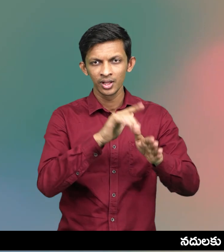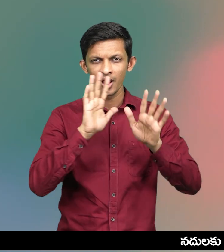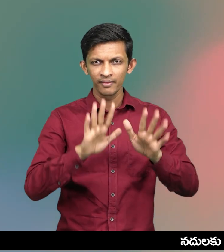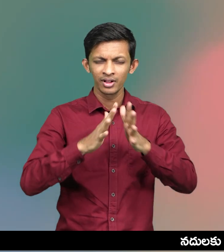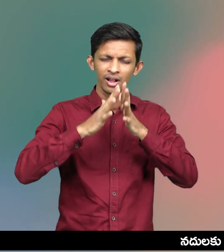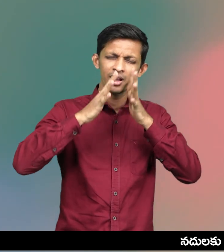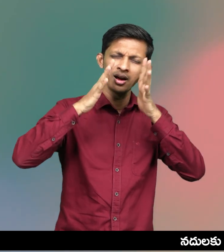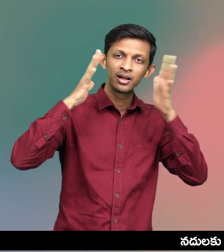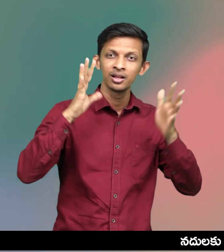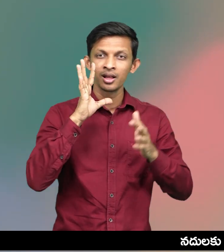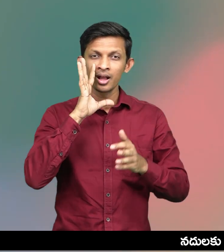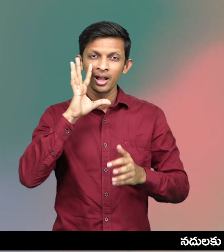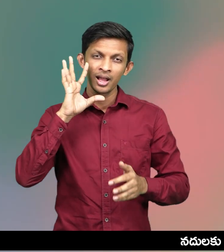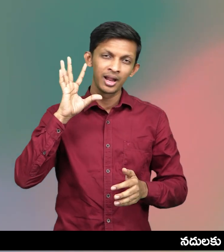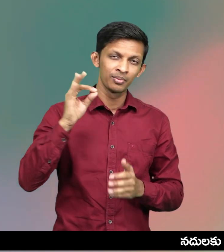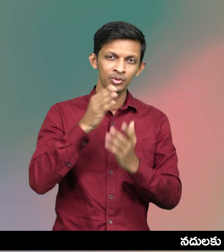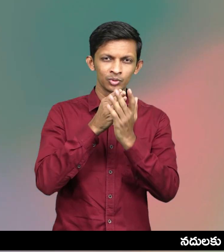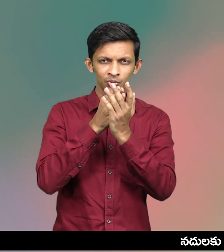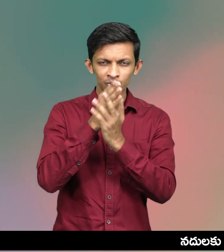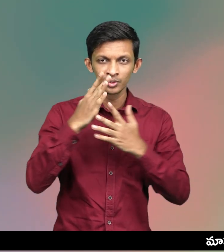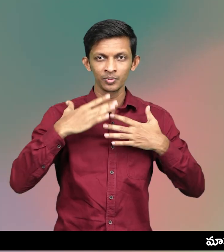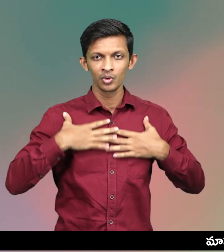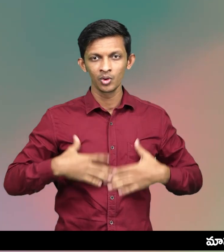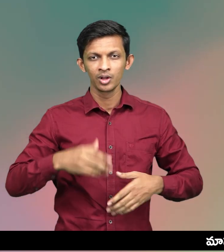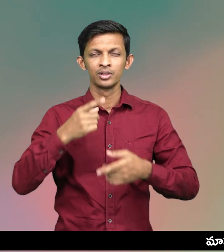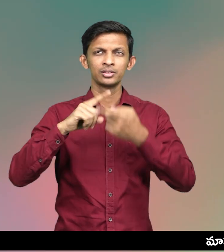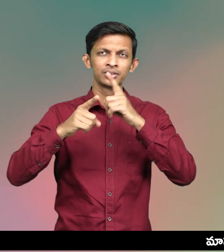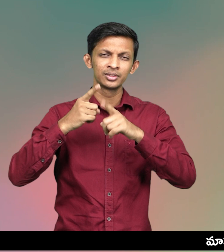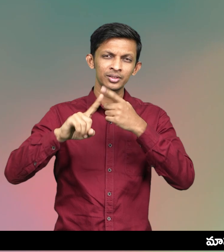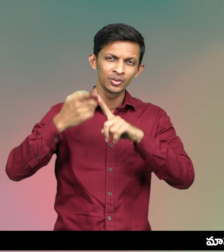నదులకు చాలా ప్రాముఖ్యత ఉంది. మానవ చరిత్ర అంతటా